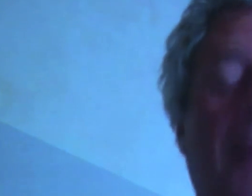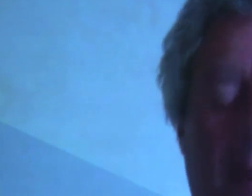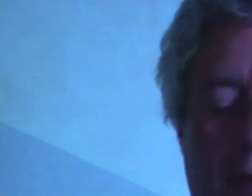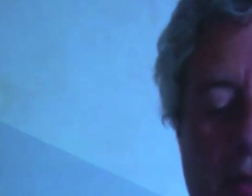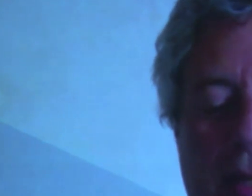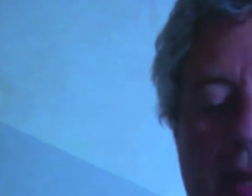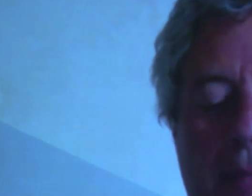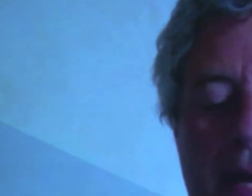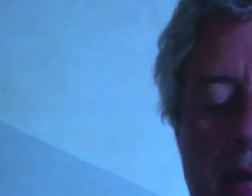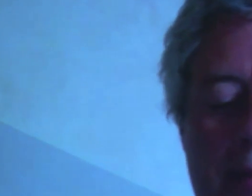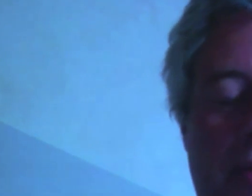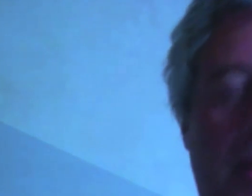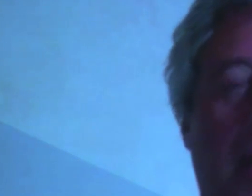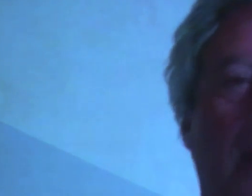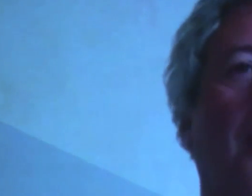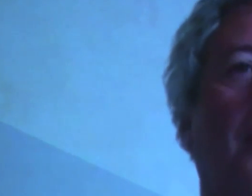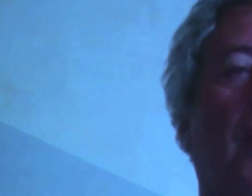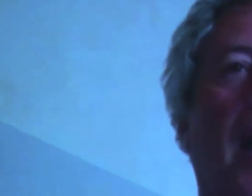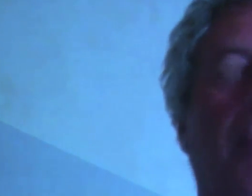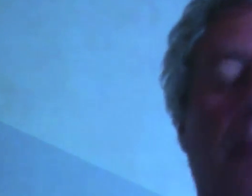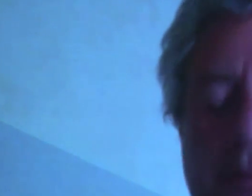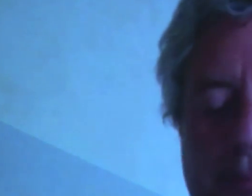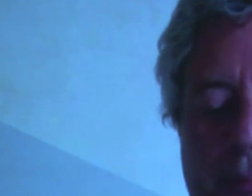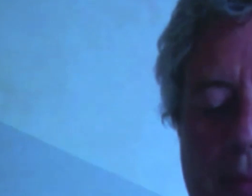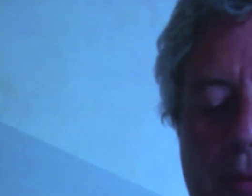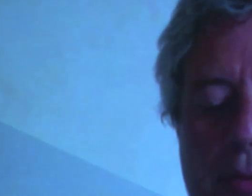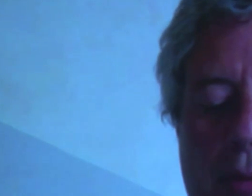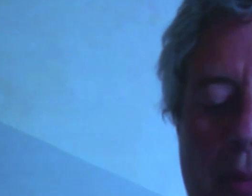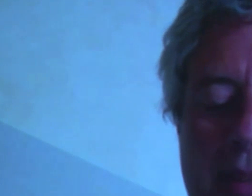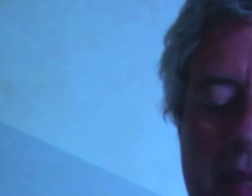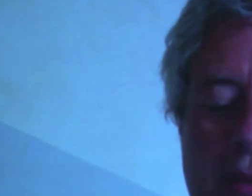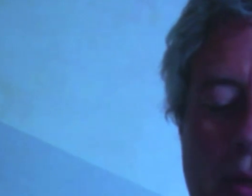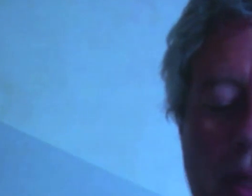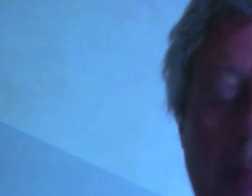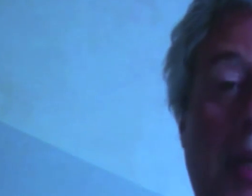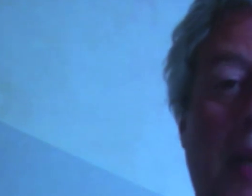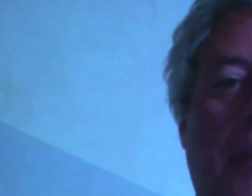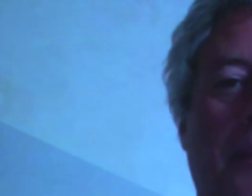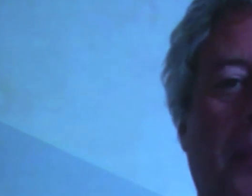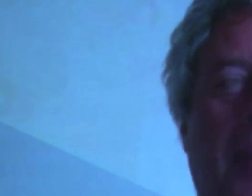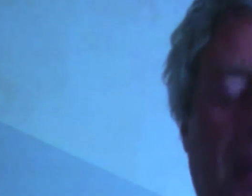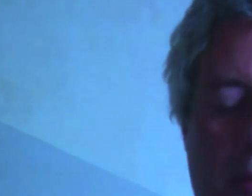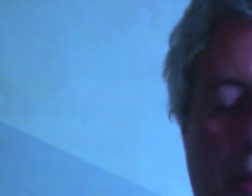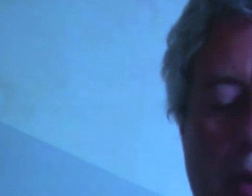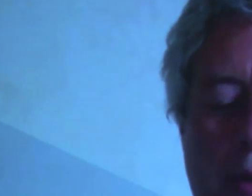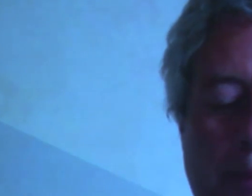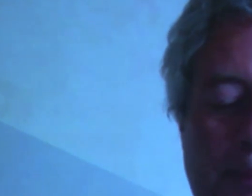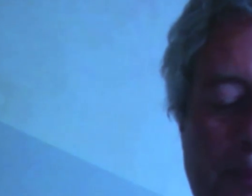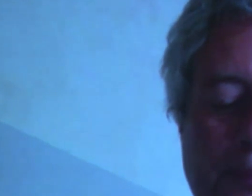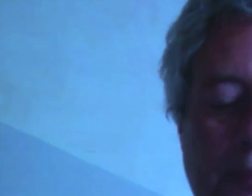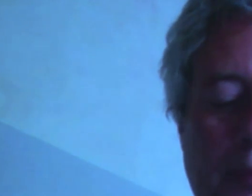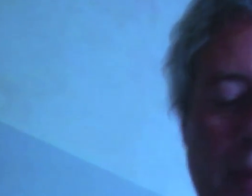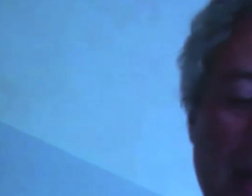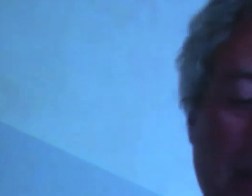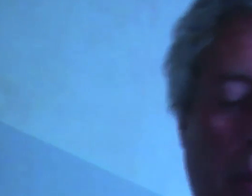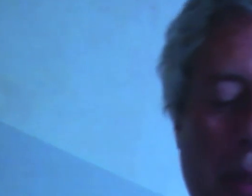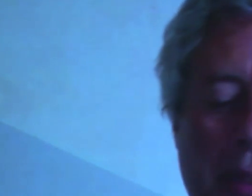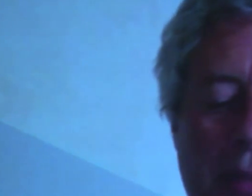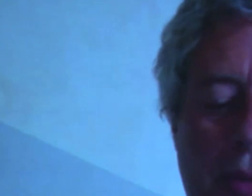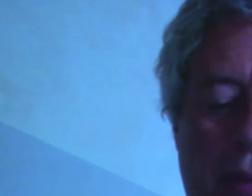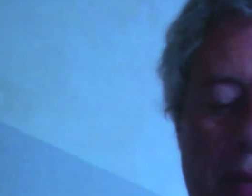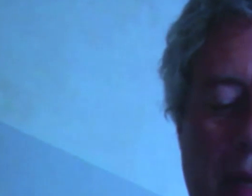e si camera al mare di lavorare calmo quest'anno cosa sempre i torinesi che non mollano è